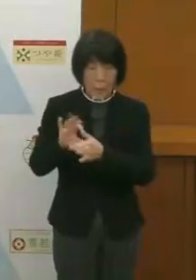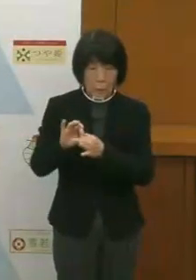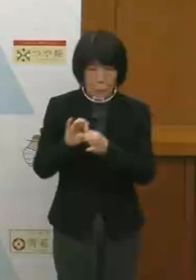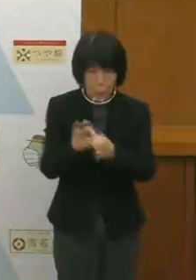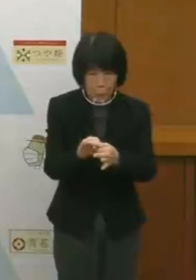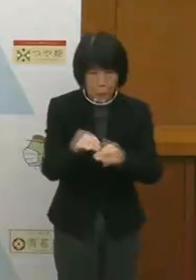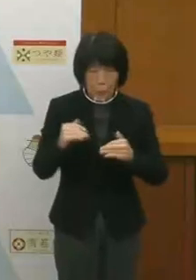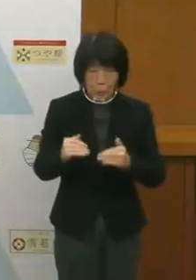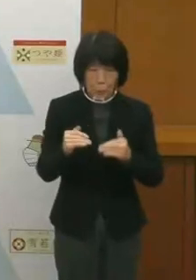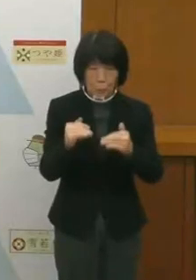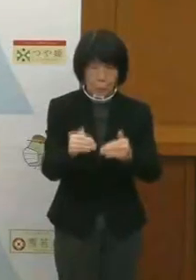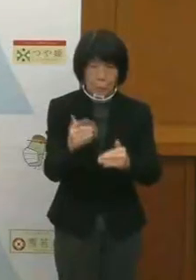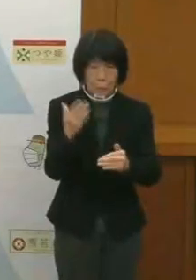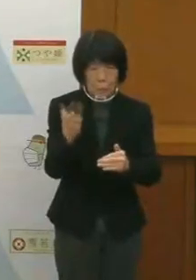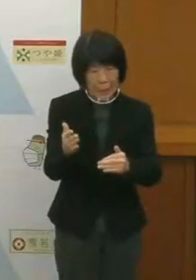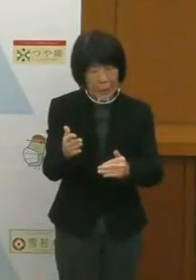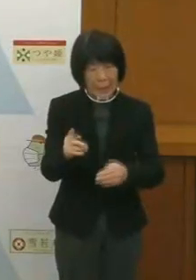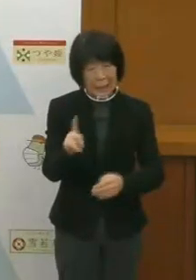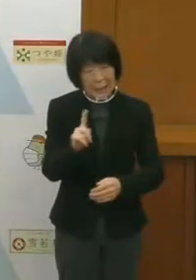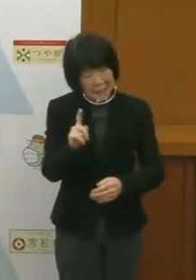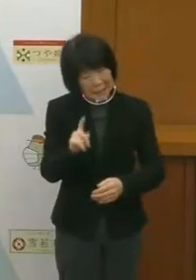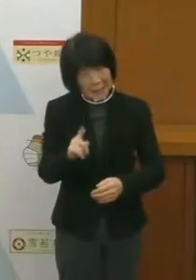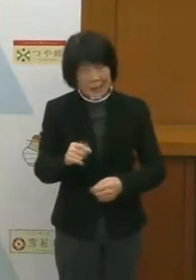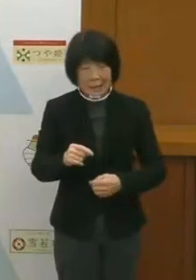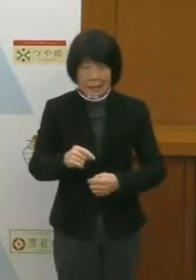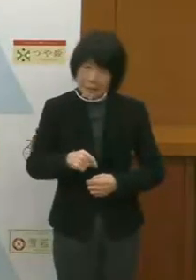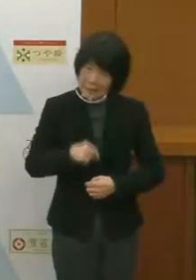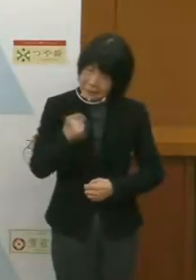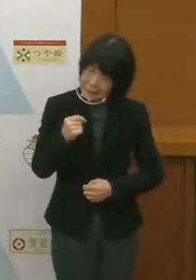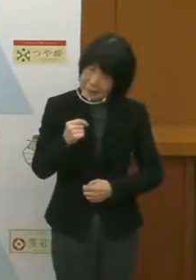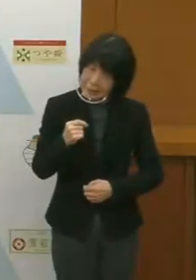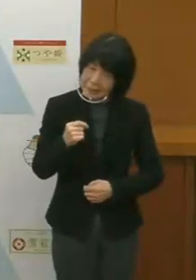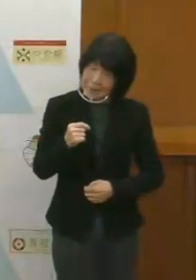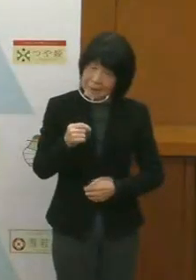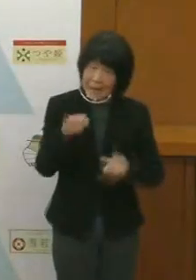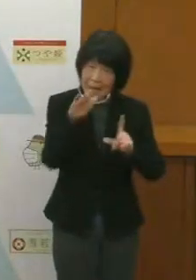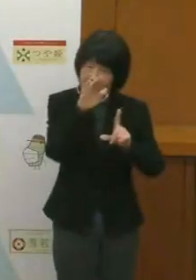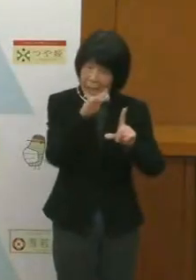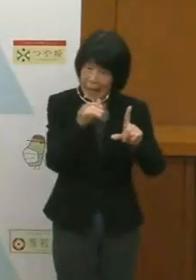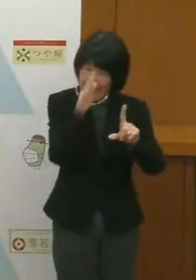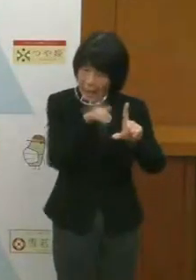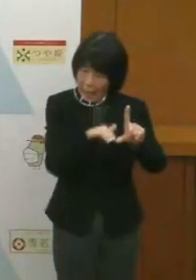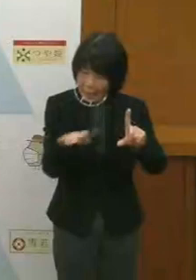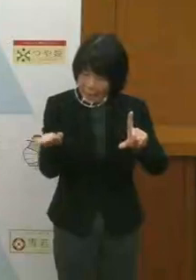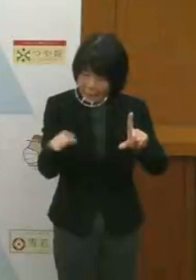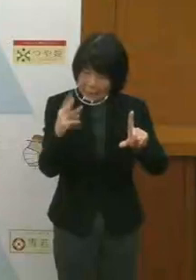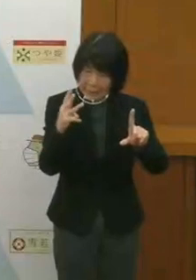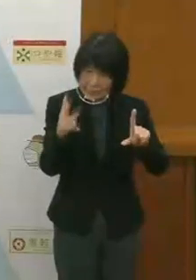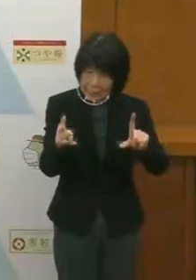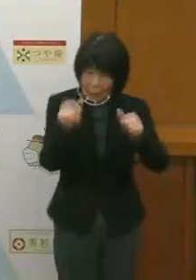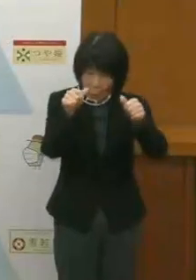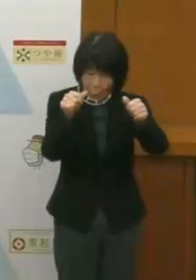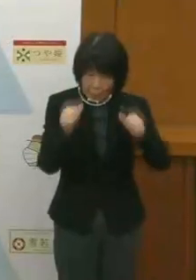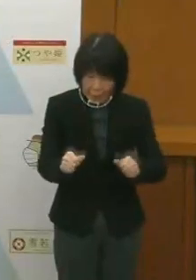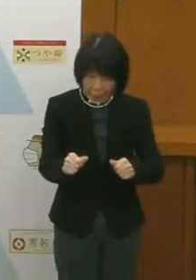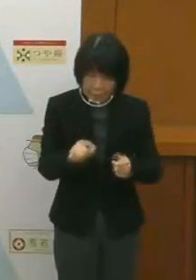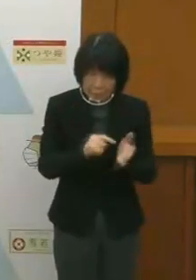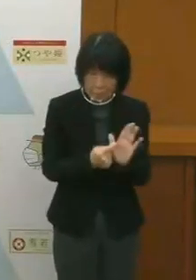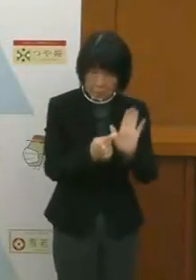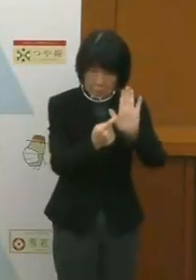はい、 正式にというか3ということが、 はい、 ホームページに出